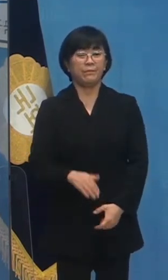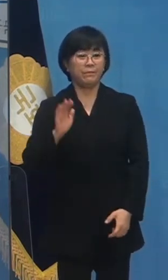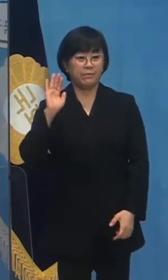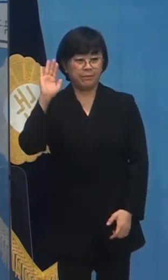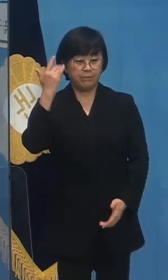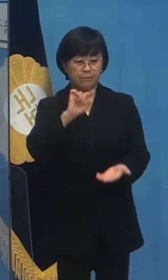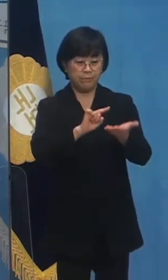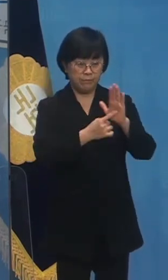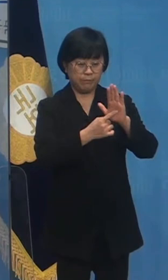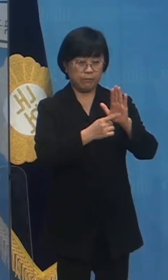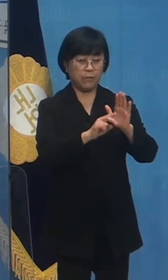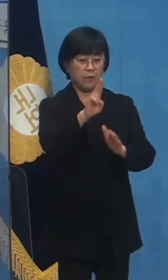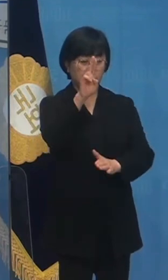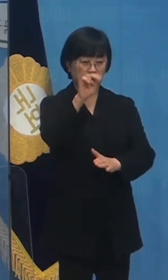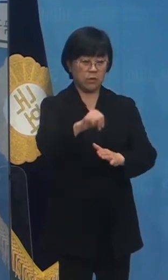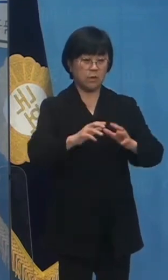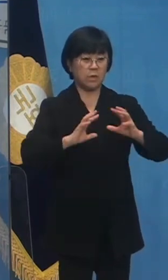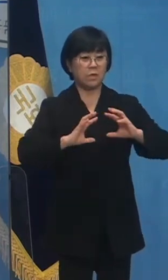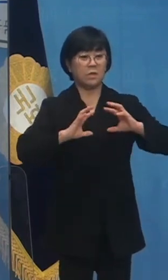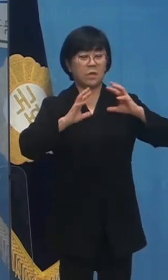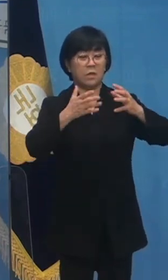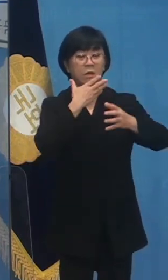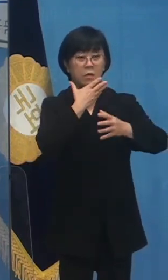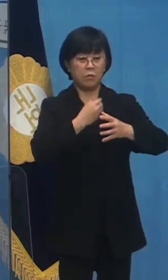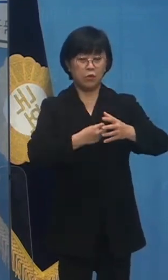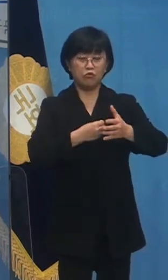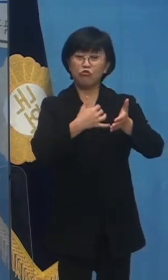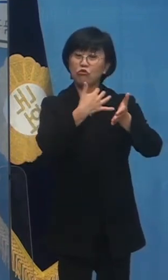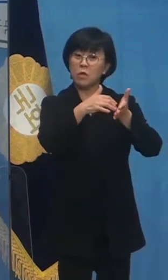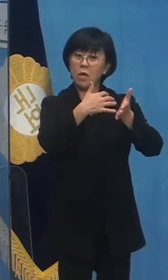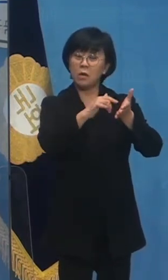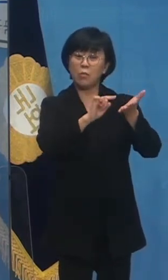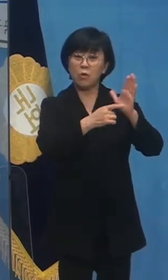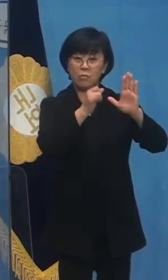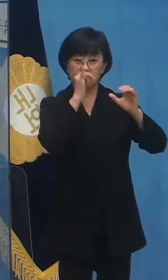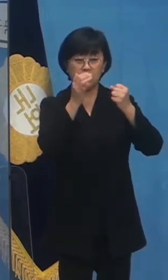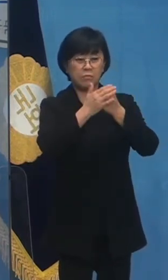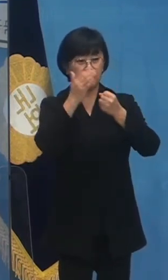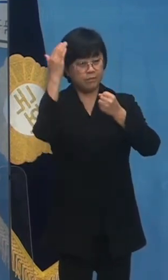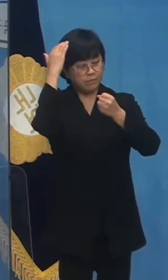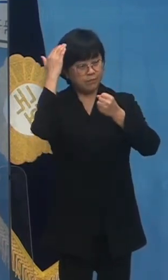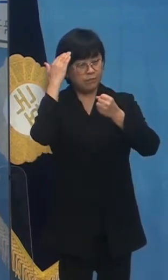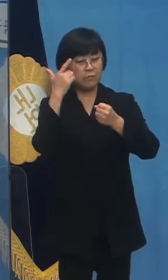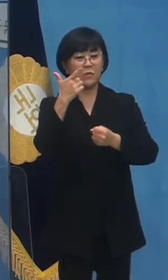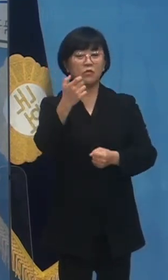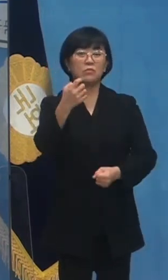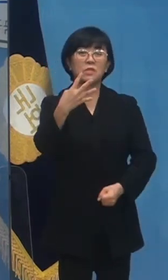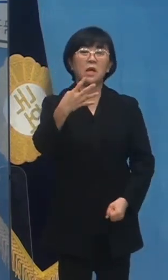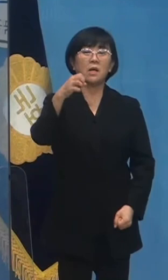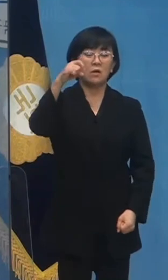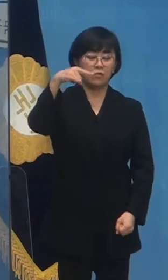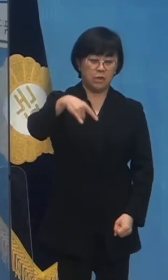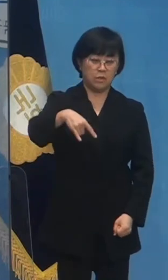최근에 발표된 UN의 세계 행복 지수로 보니까 한국이 64위에